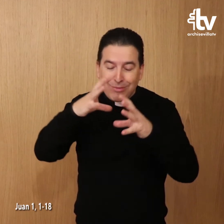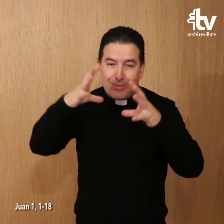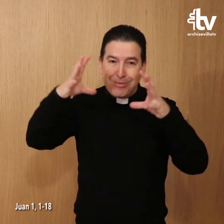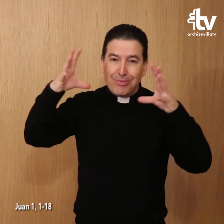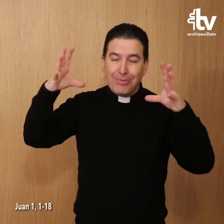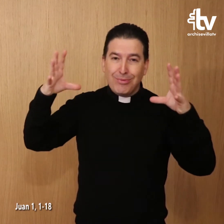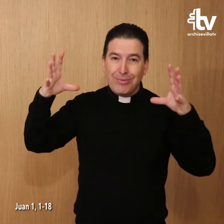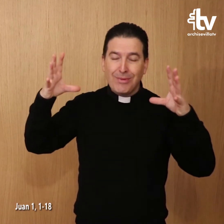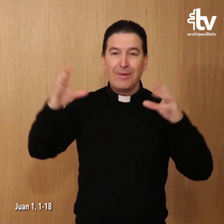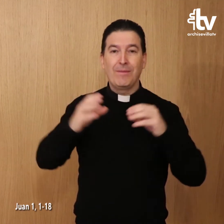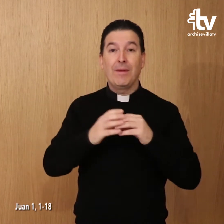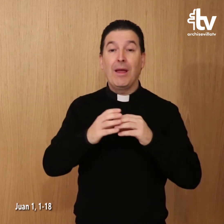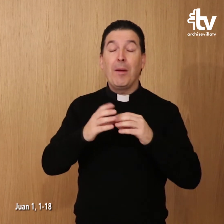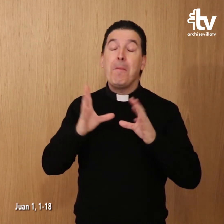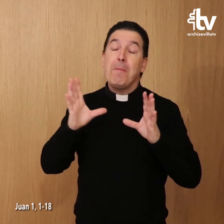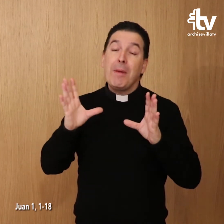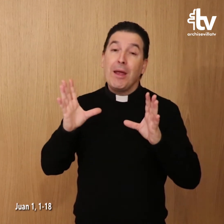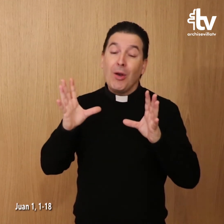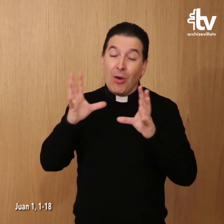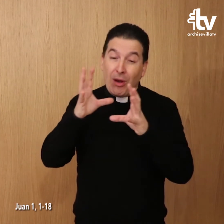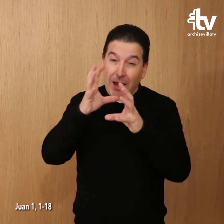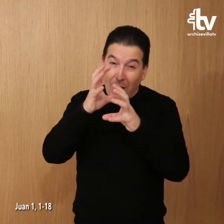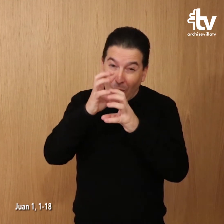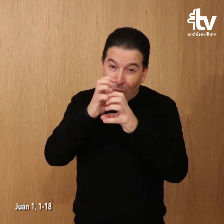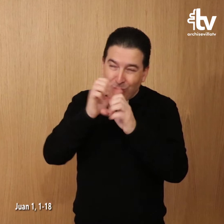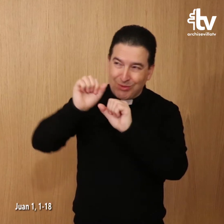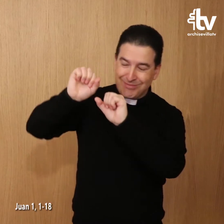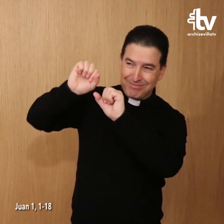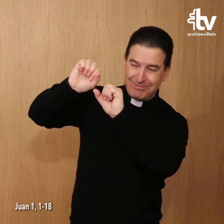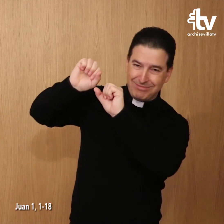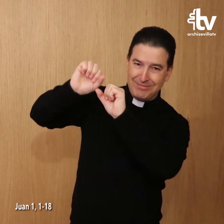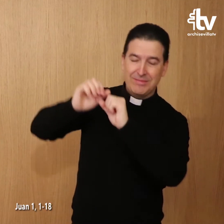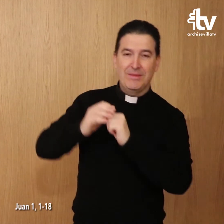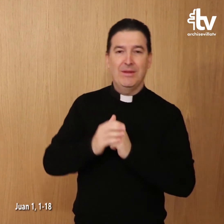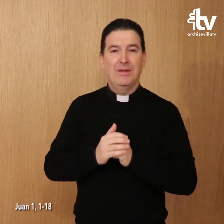brilla en la tiniebla, y la tiniebla no la recibió.